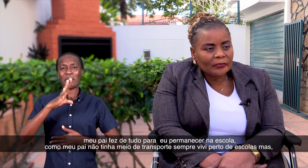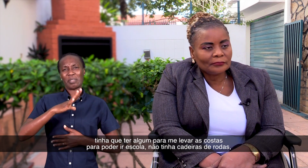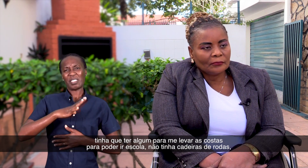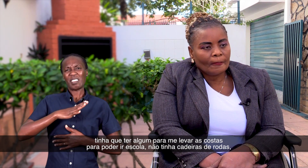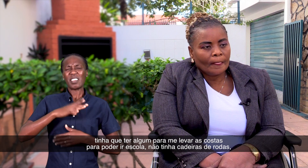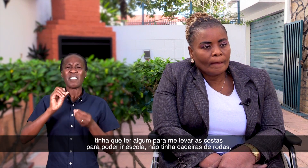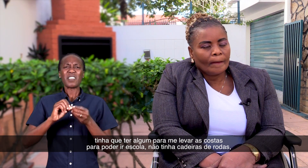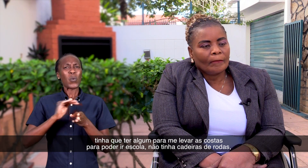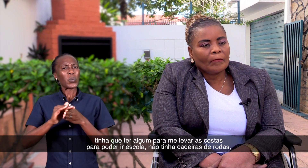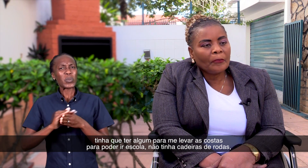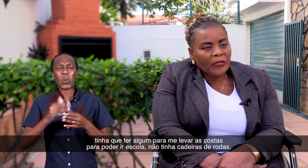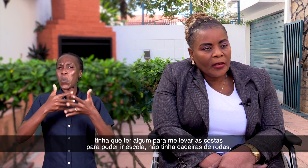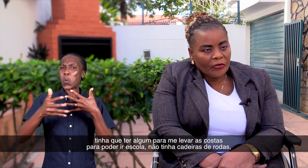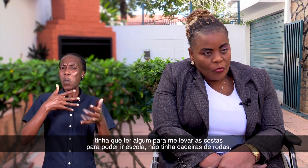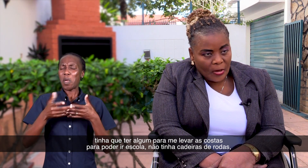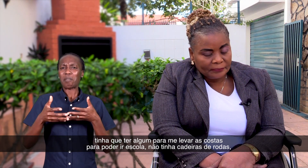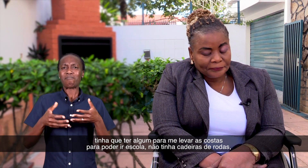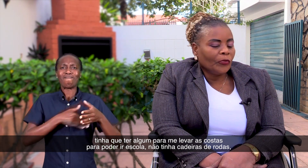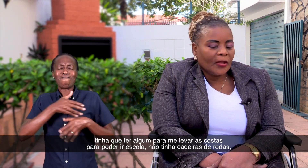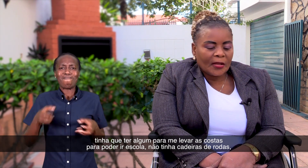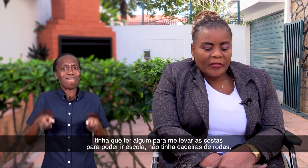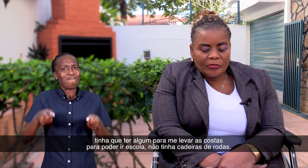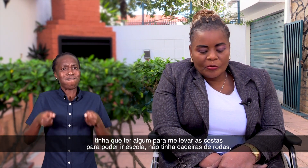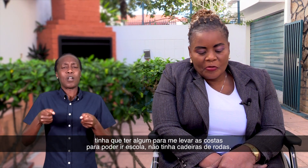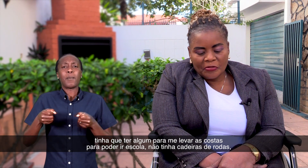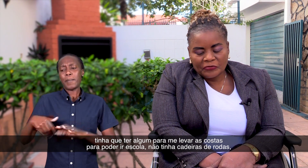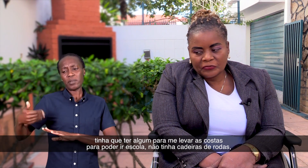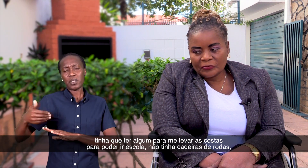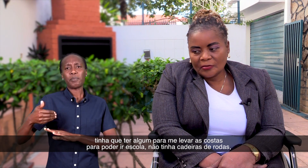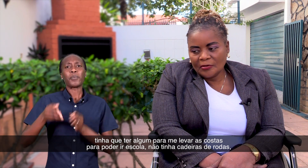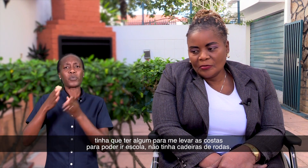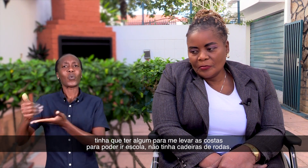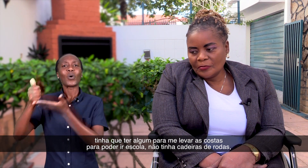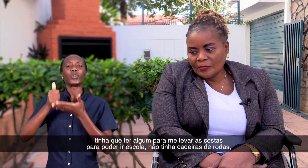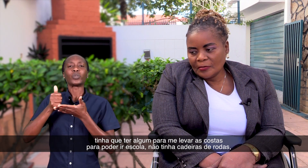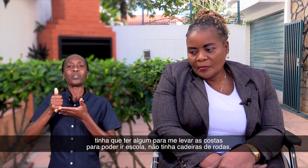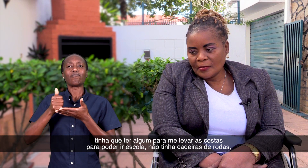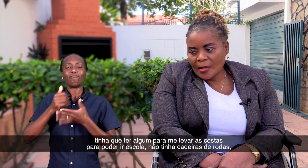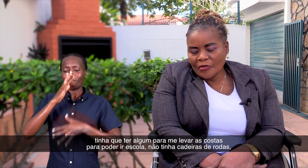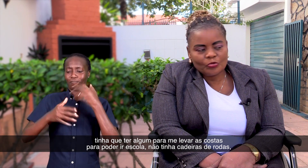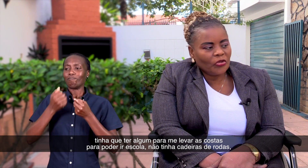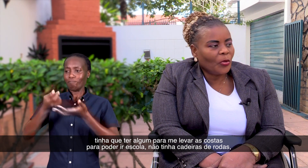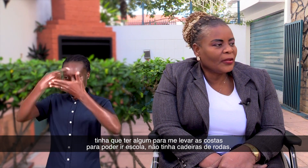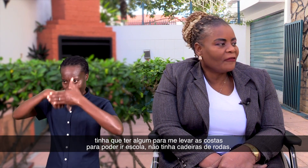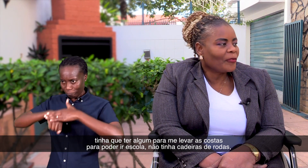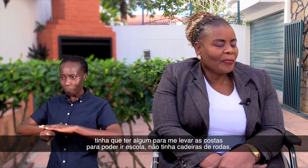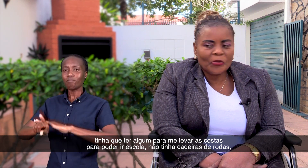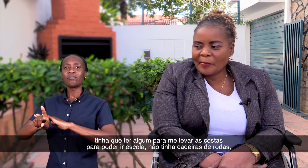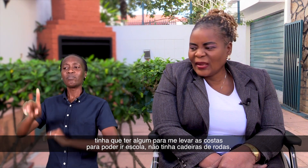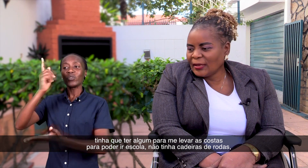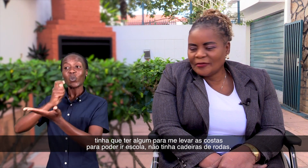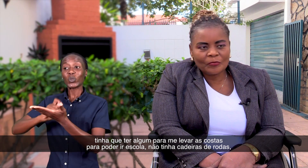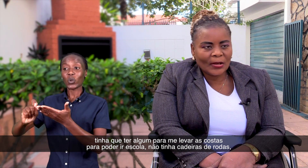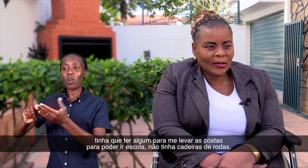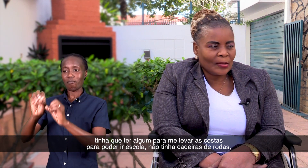costas para poder ir à escola. Não tinha cadeira de rodas, eu acho que eu andava com apoio